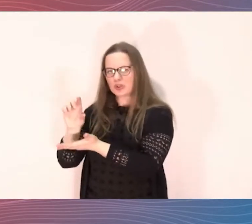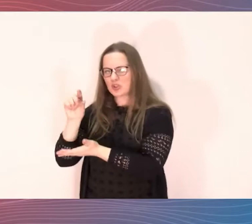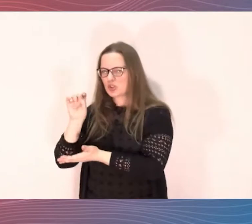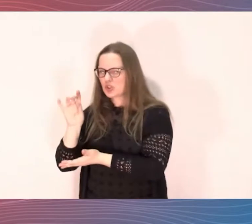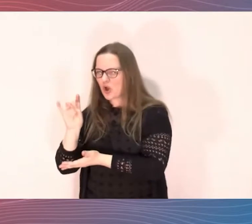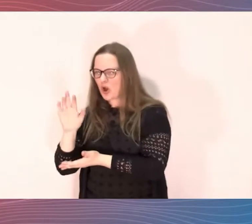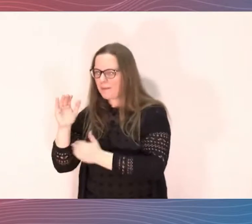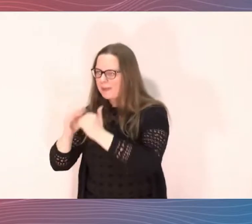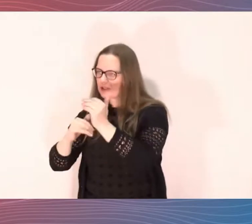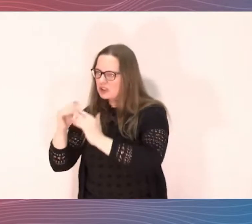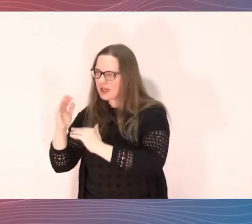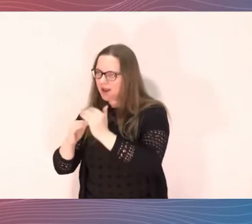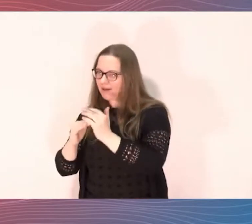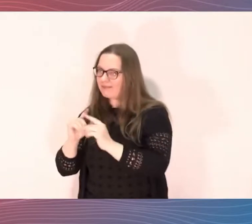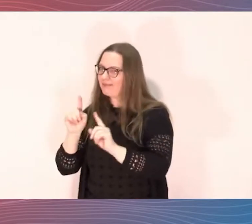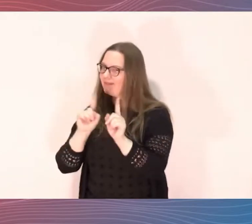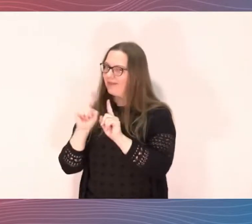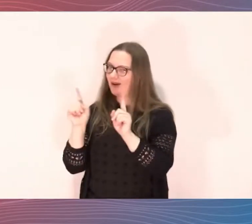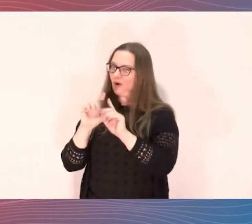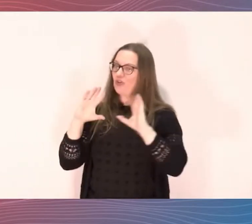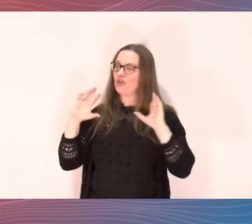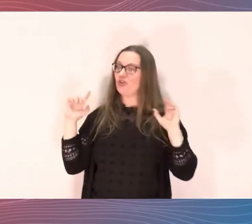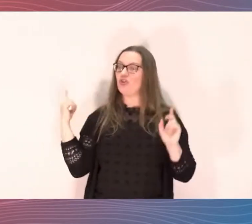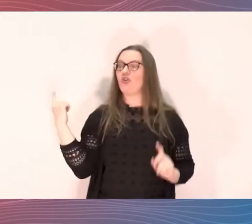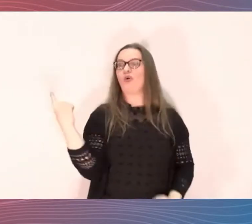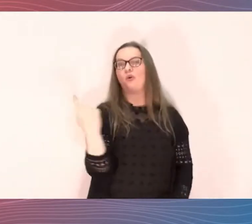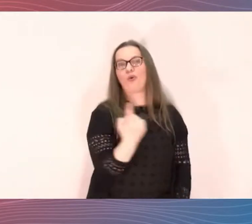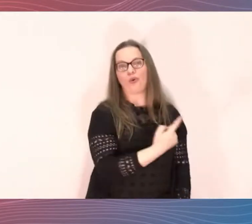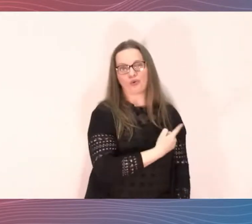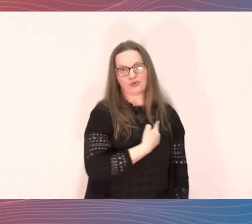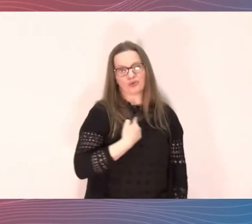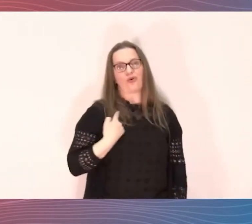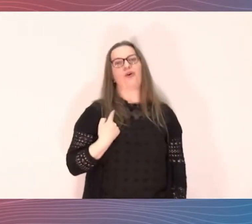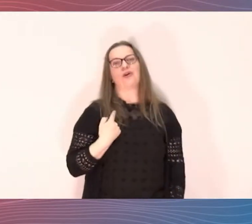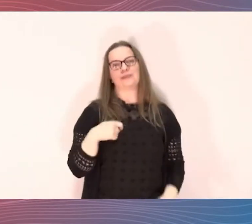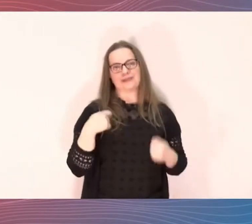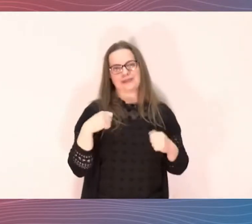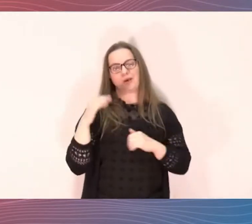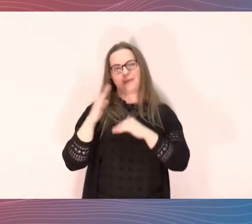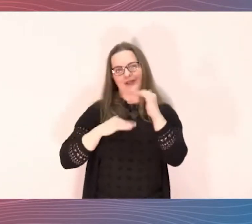uma prática daqui para frente também entre os irmãos e irmãs das igrejas.